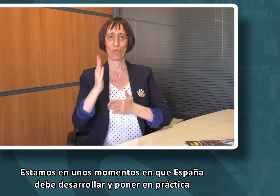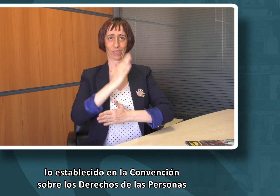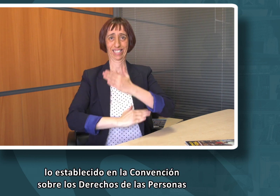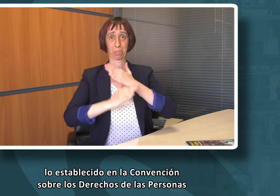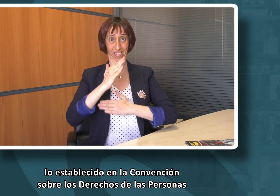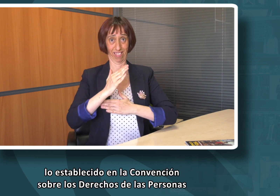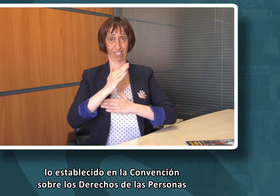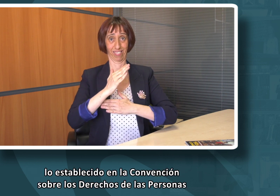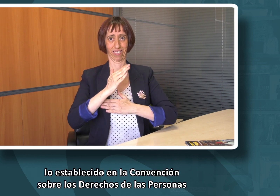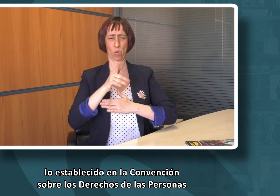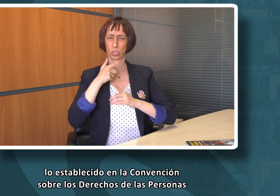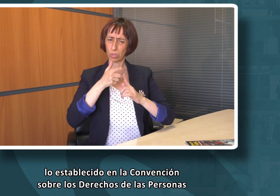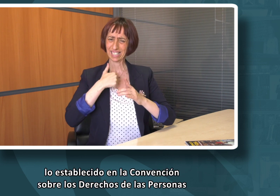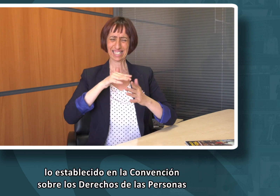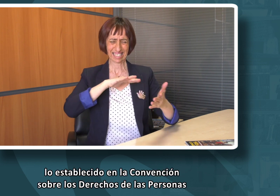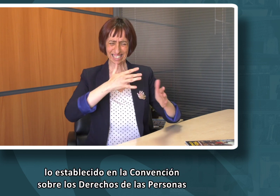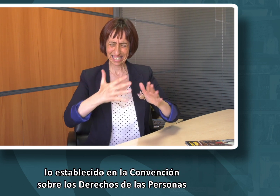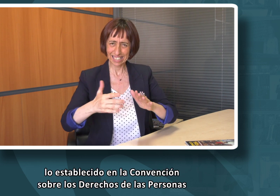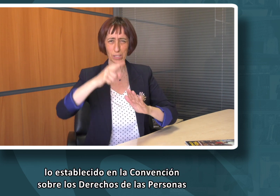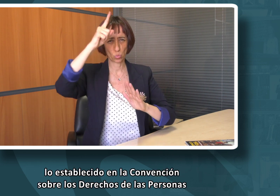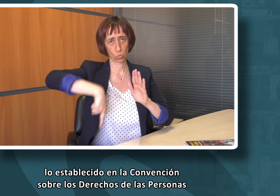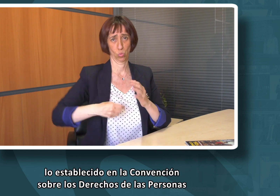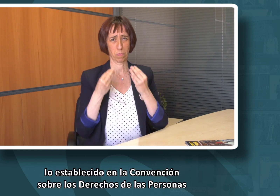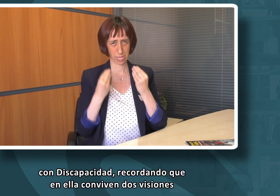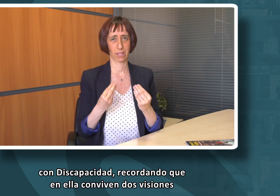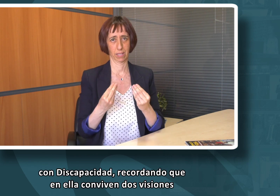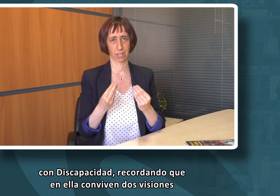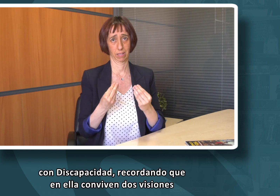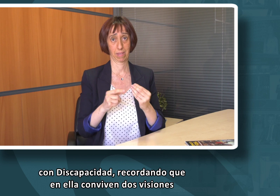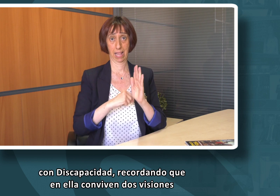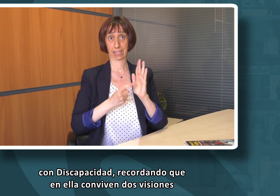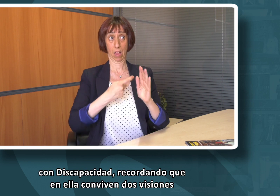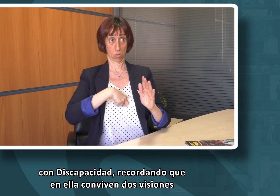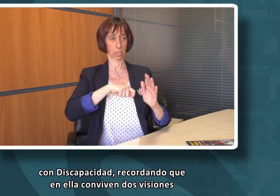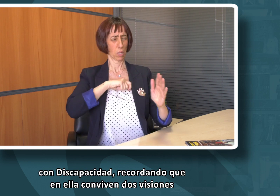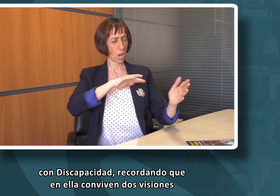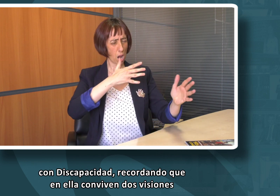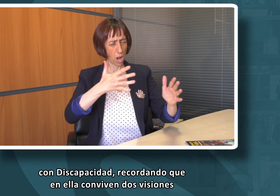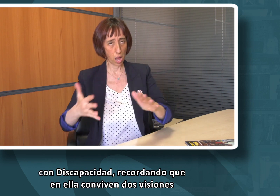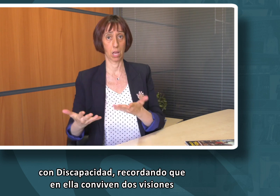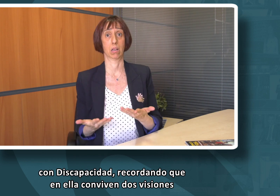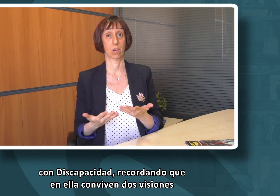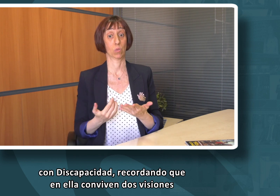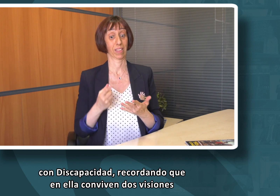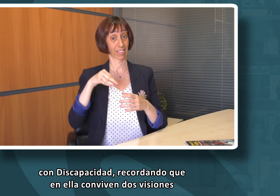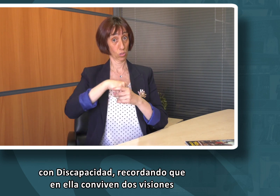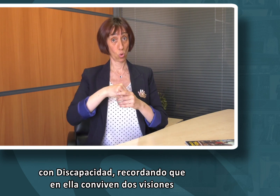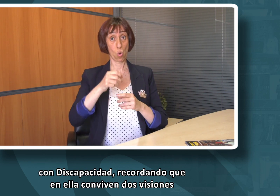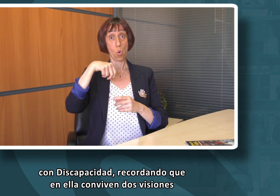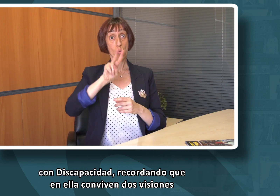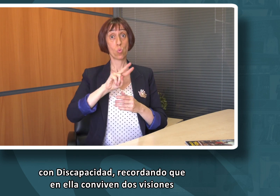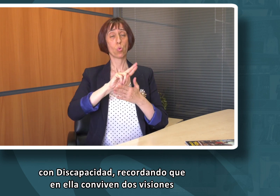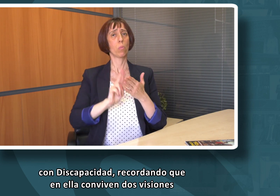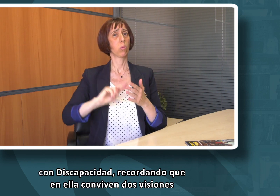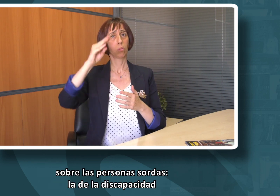las Personas con Discapacidad, recordando que en ella conviven dos visiones sobre las personas sordas, la de la discapacidad